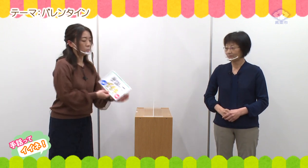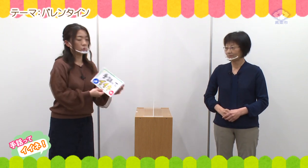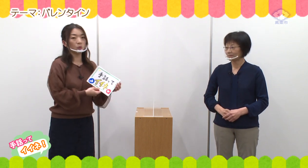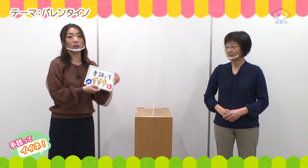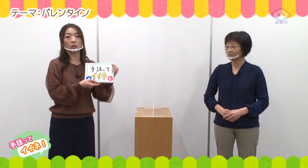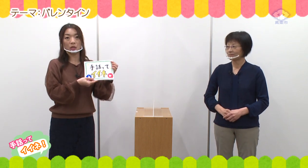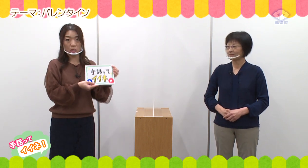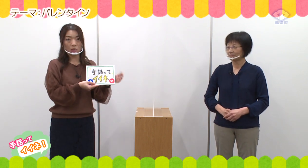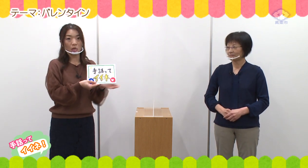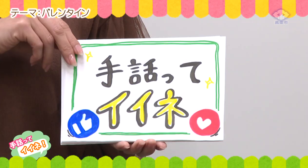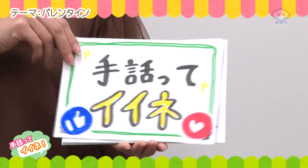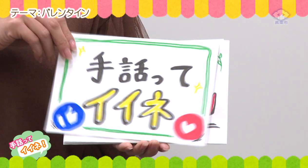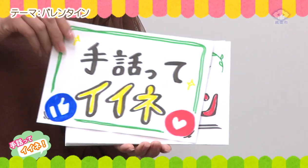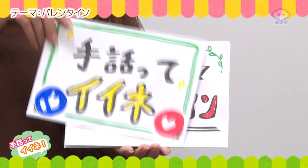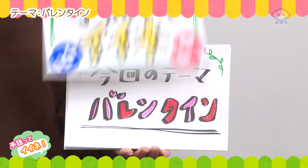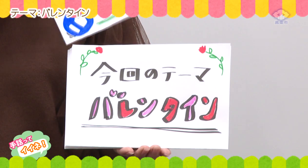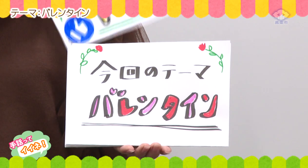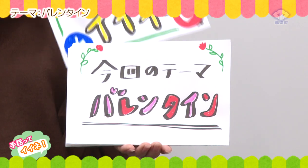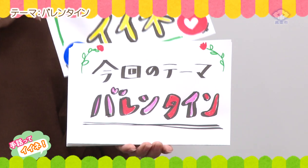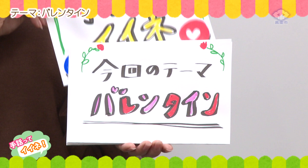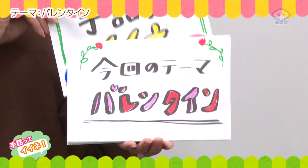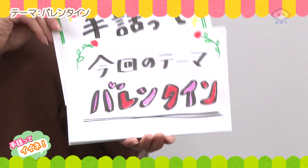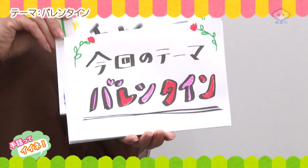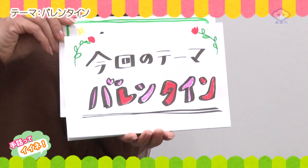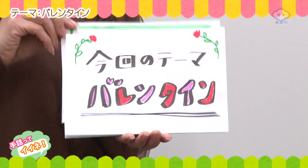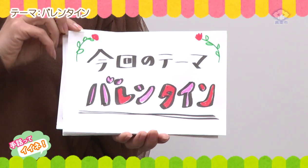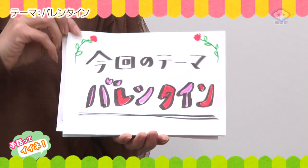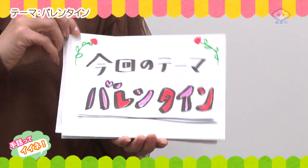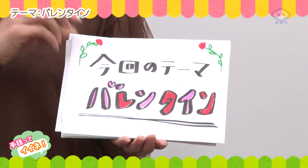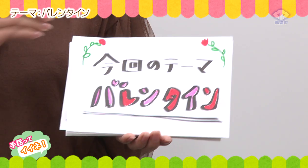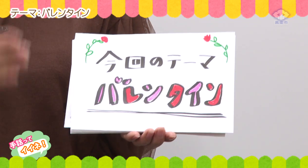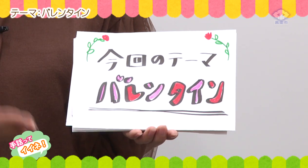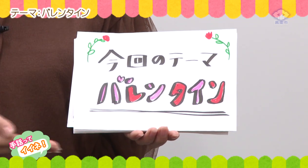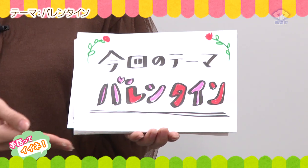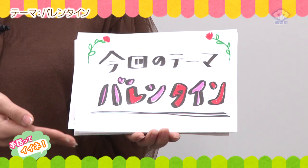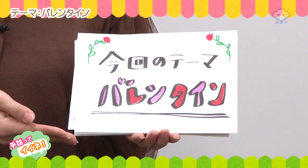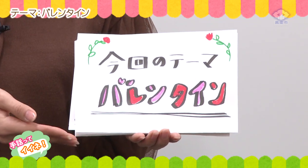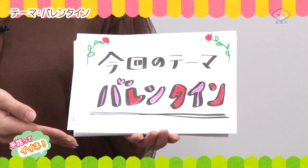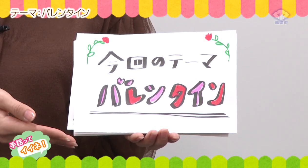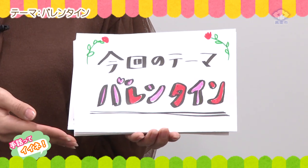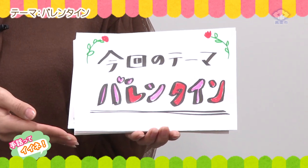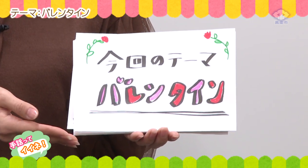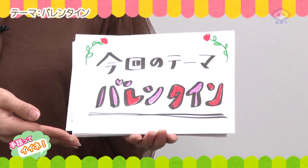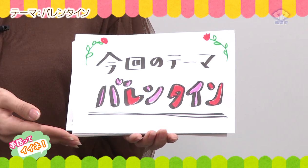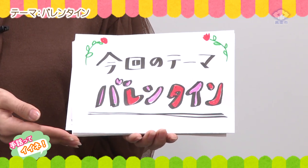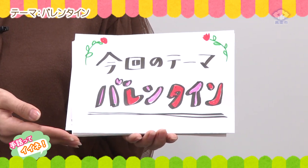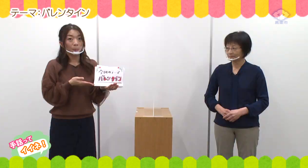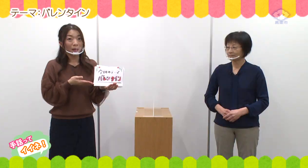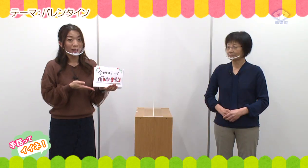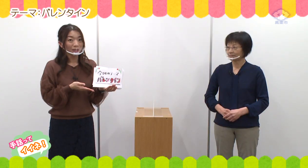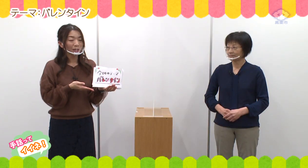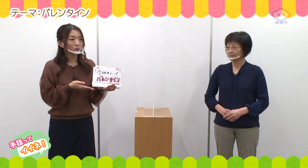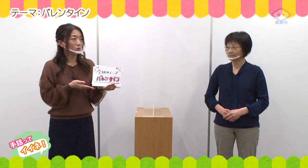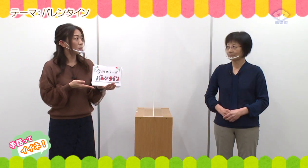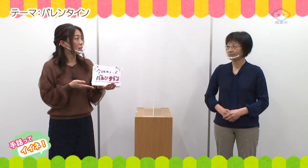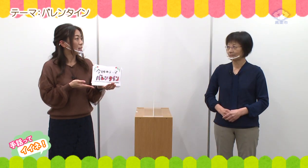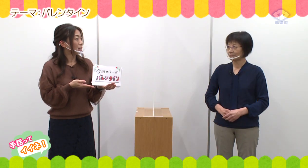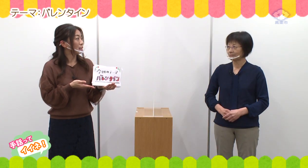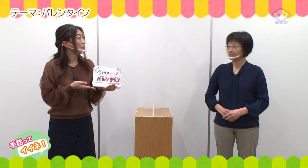手話っていいね、テーマがバレンタインなんですが、バレンタインの手話あります